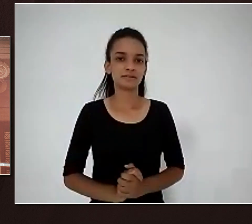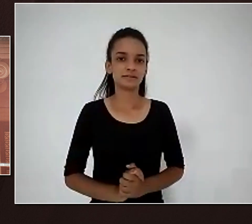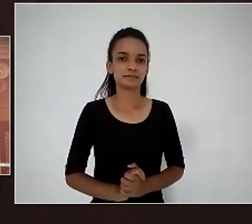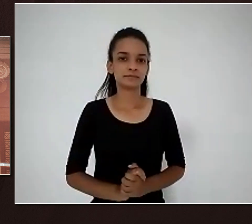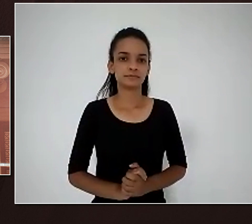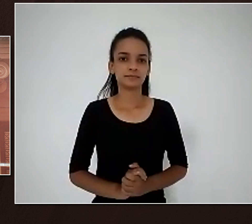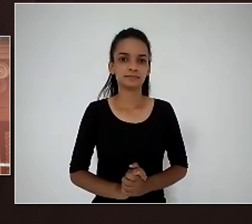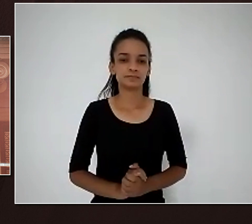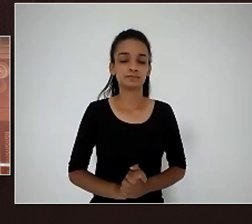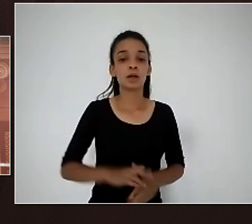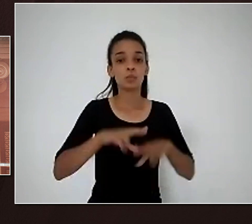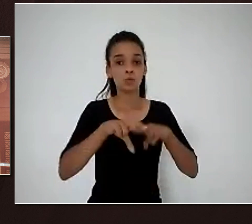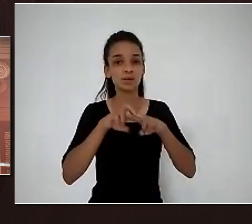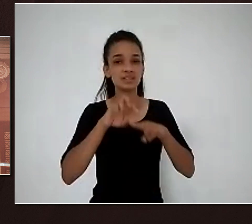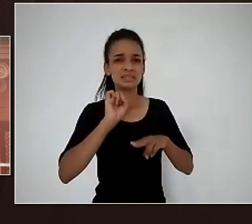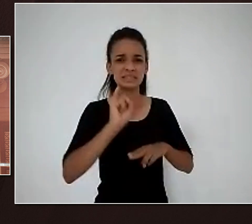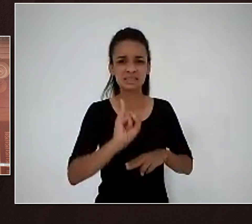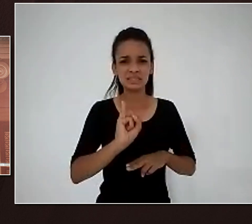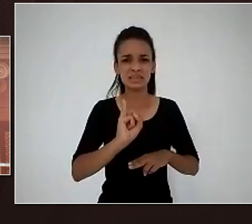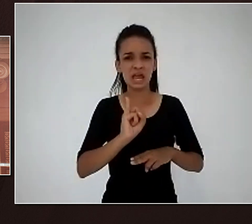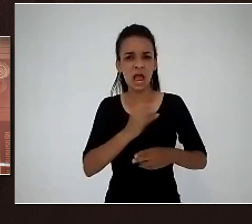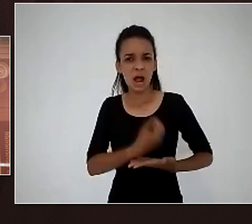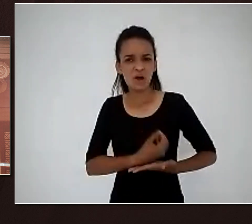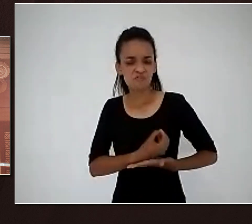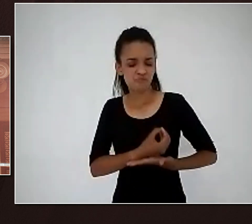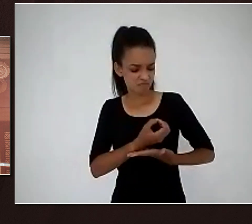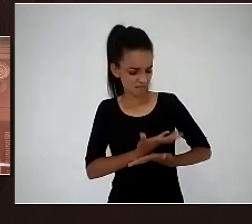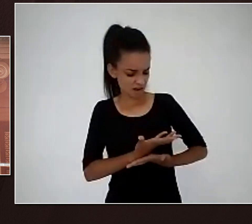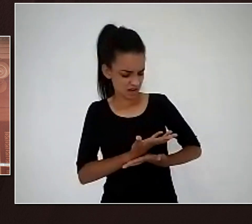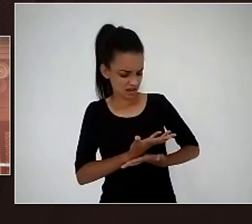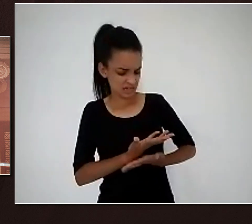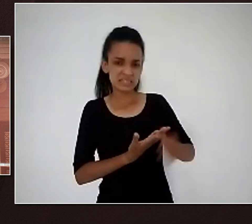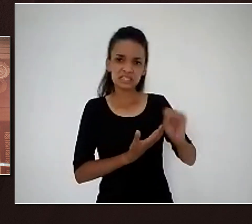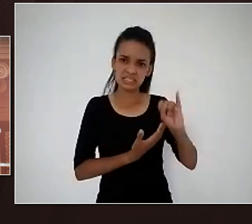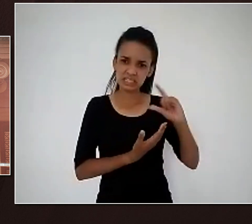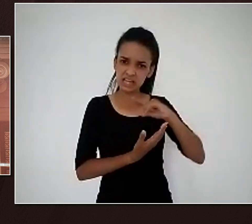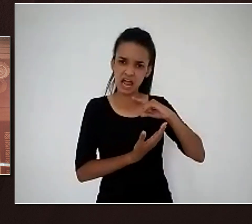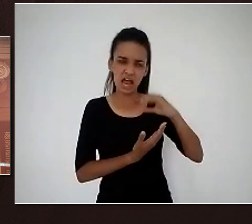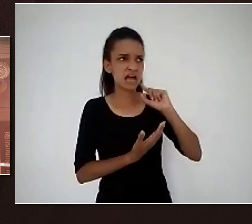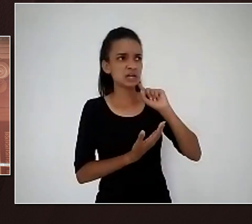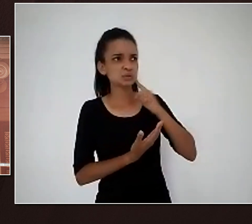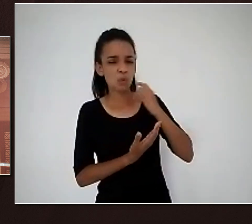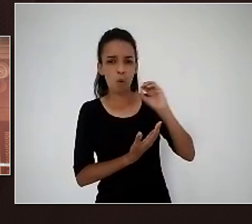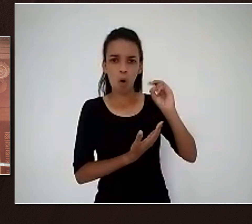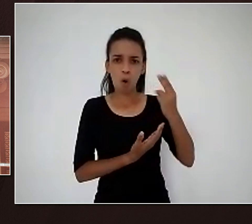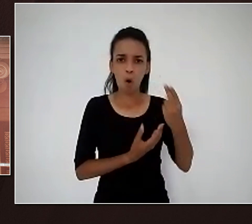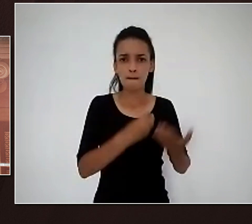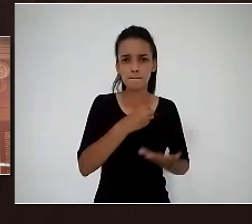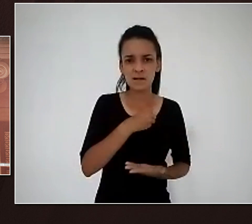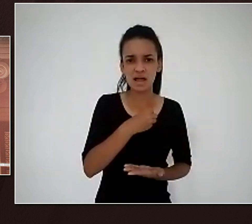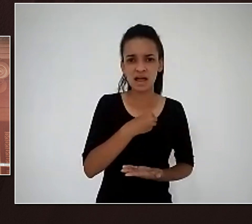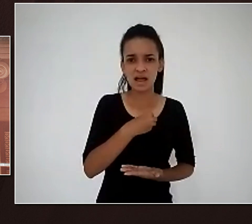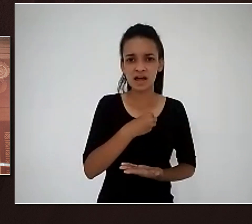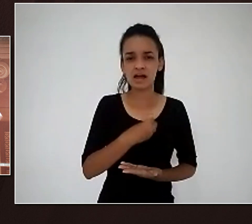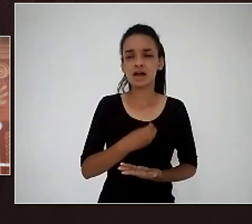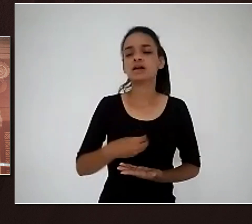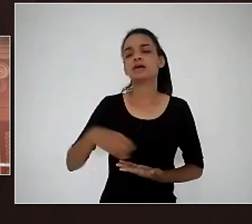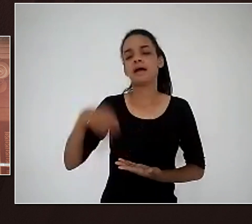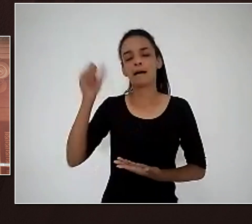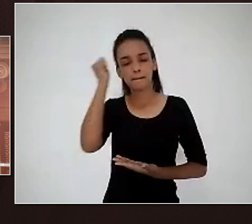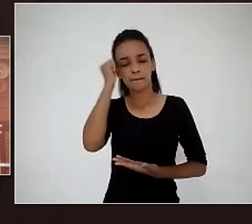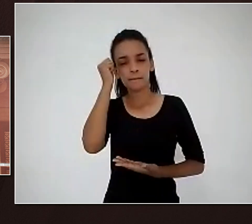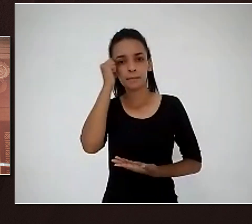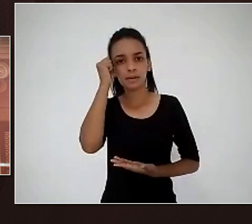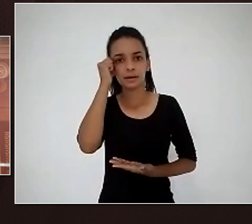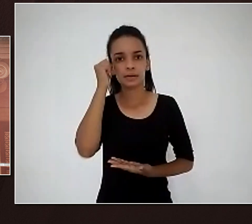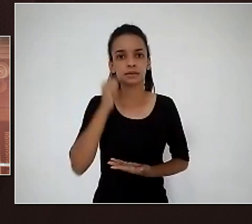algum ponto desse que o Senhor possa nos limpar, e nós queremos entrar todos, meu coração é que todos que estão na